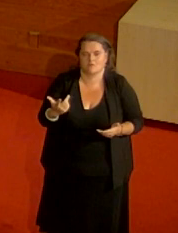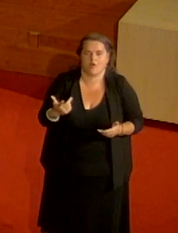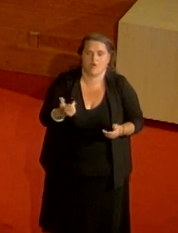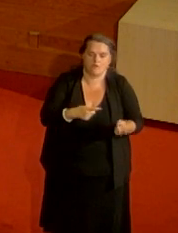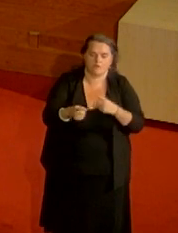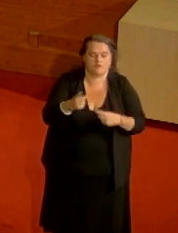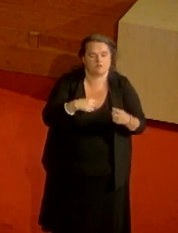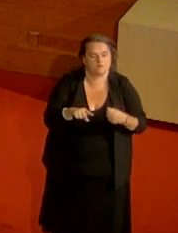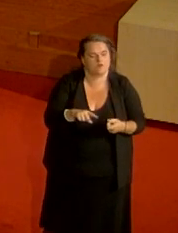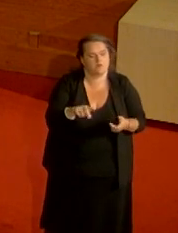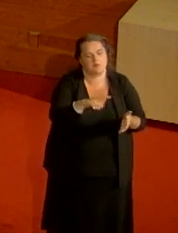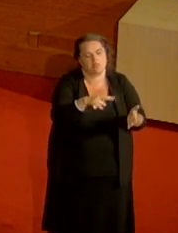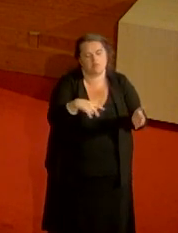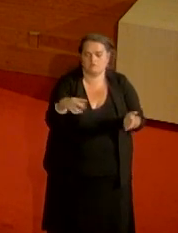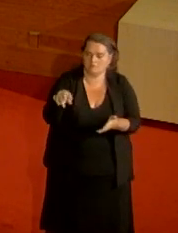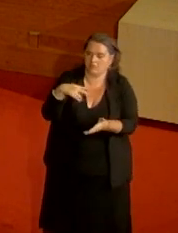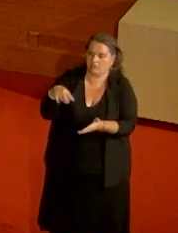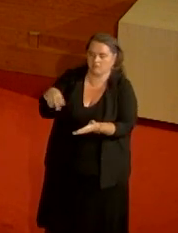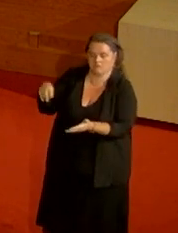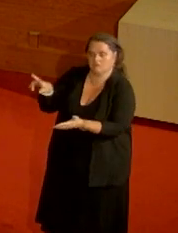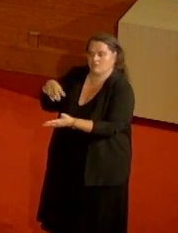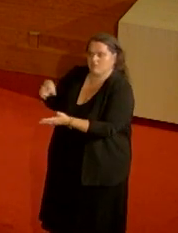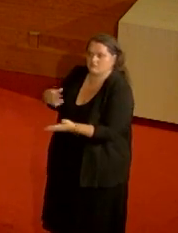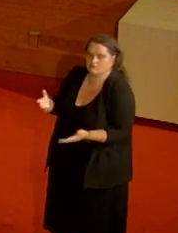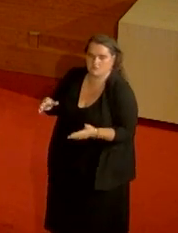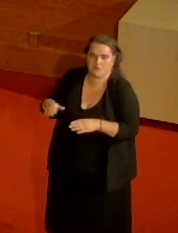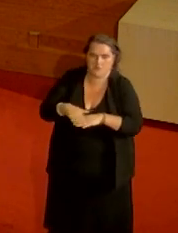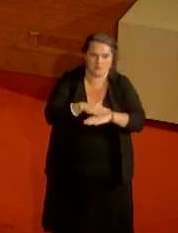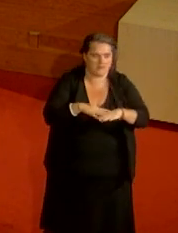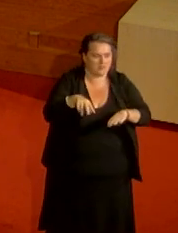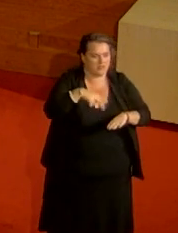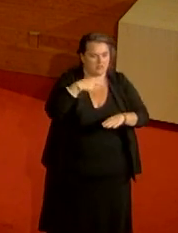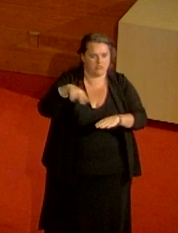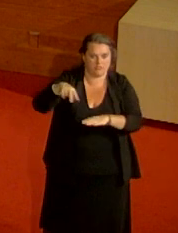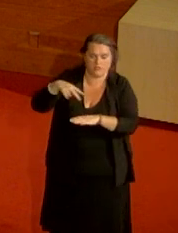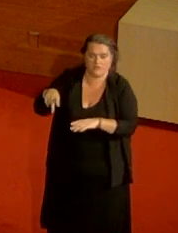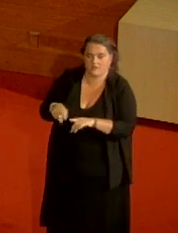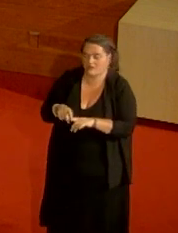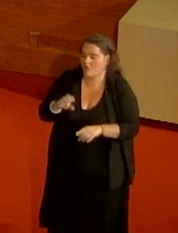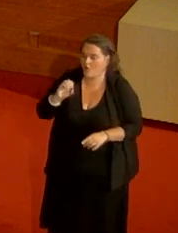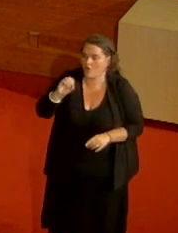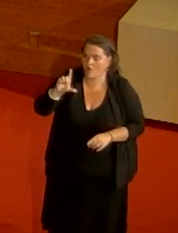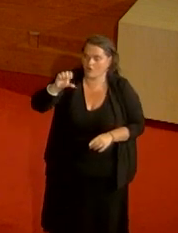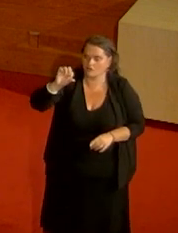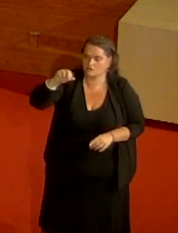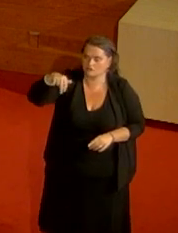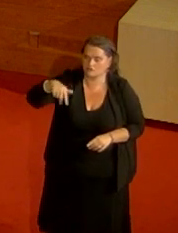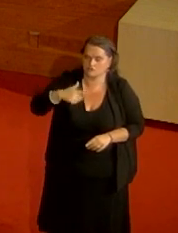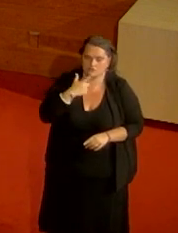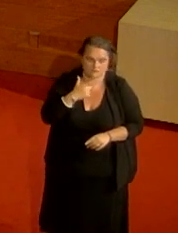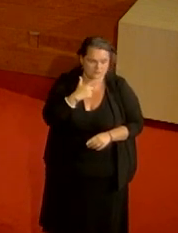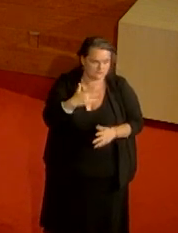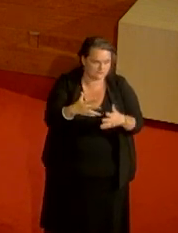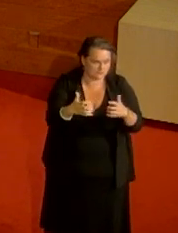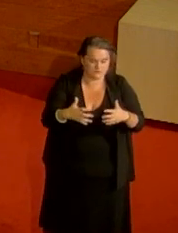surfear el texto esto es una idea de Marisa Olson que dice como que apunta a cómo la información y el texto puede